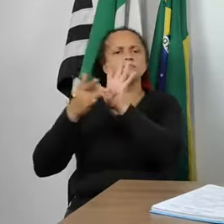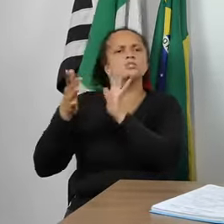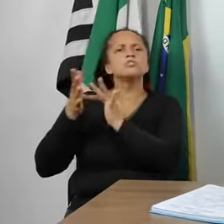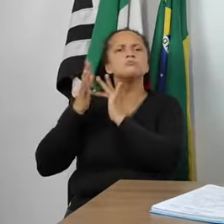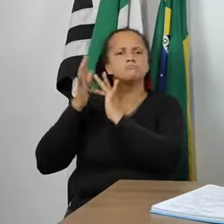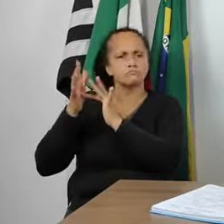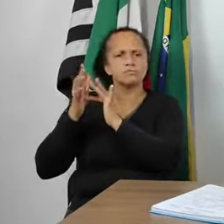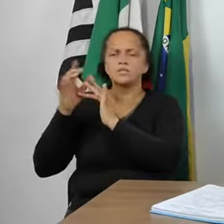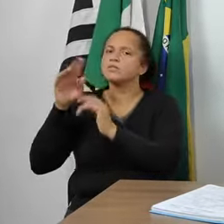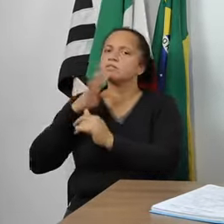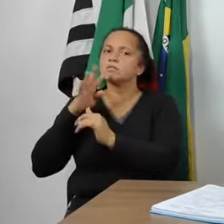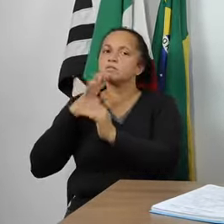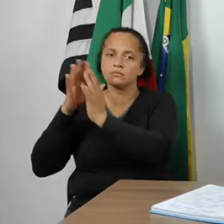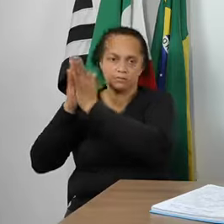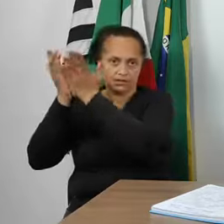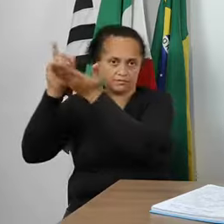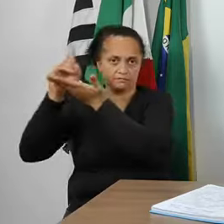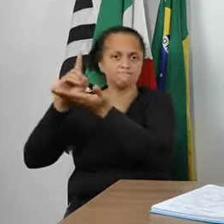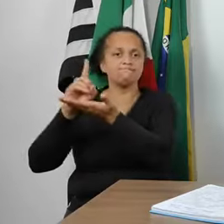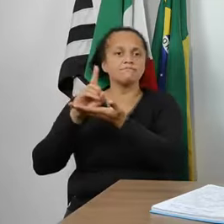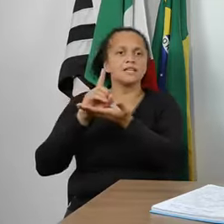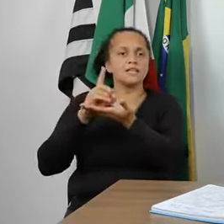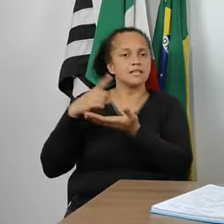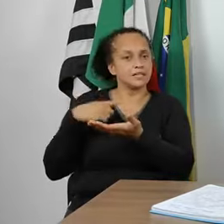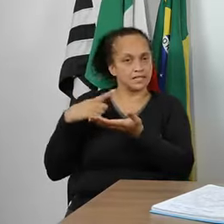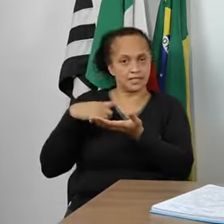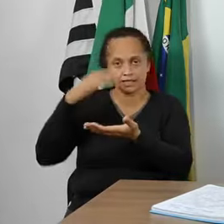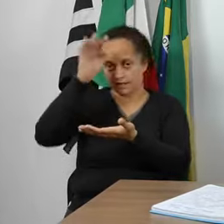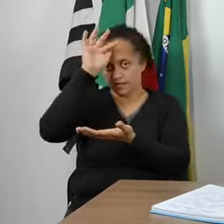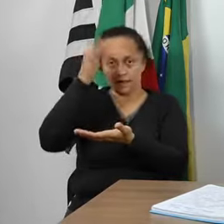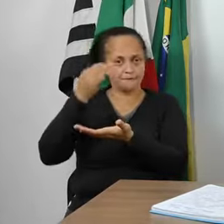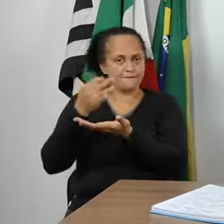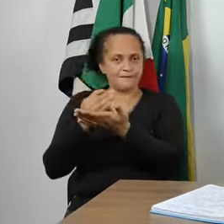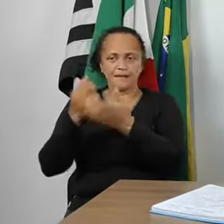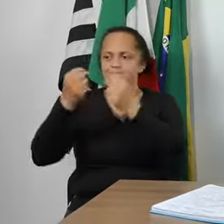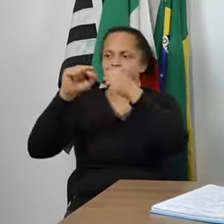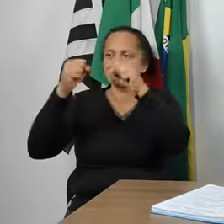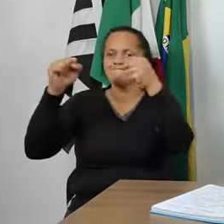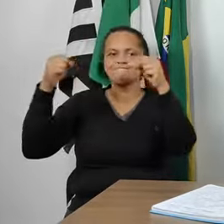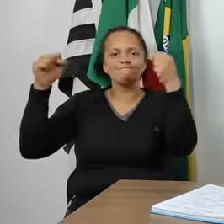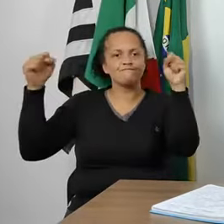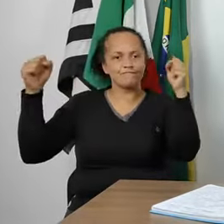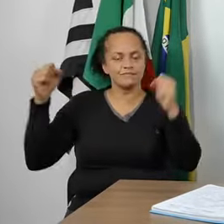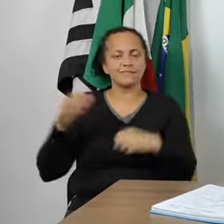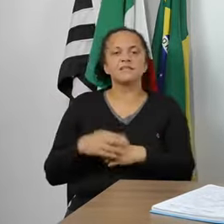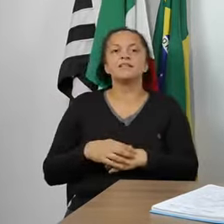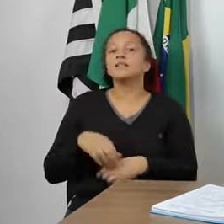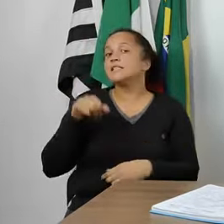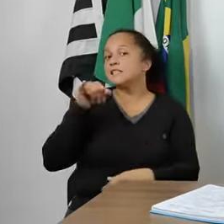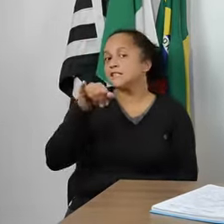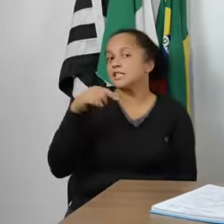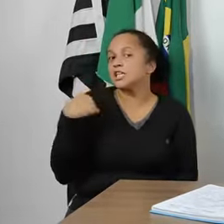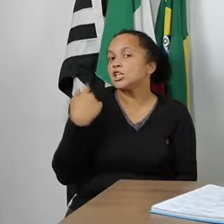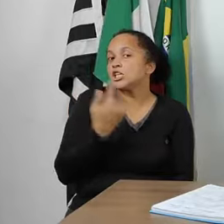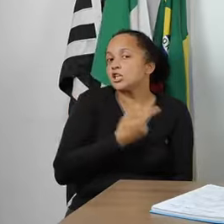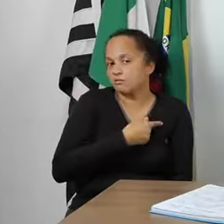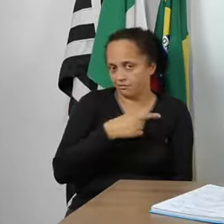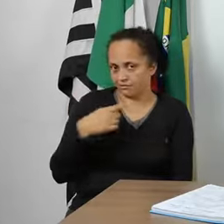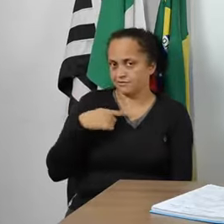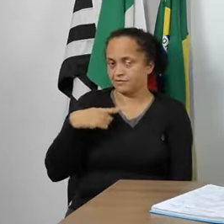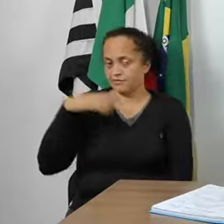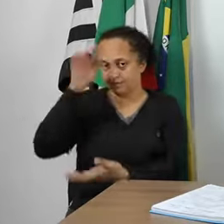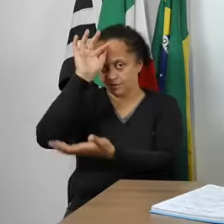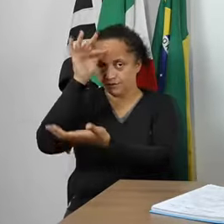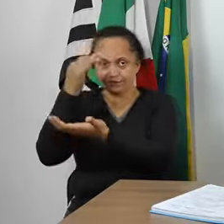verdade. E ter a sua fé desenvolvida. Porque a Bíblia diz que se nós tivermos uma fé do tamanho de um grão de